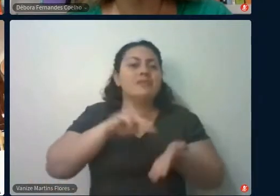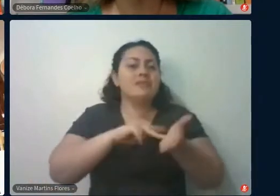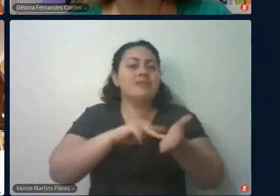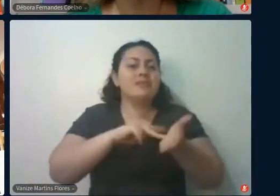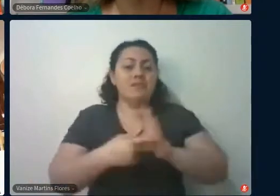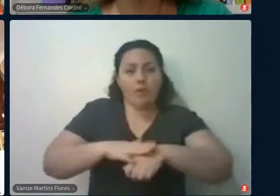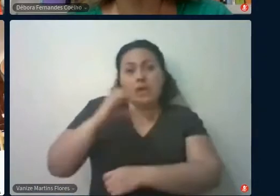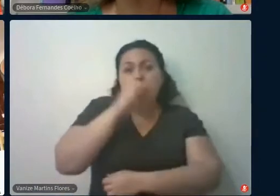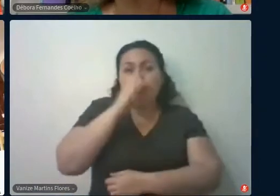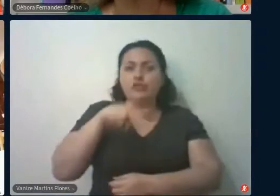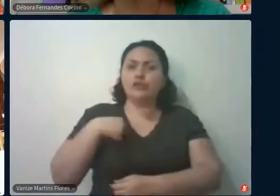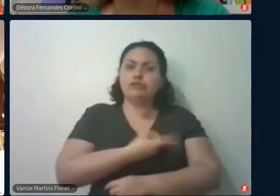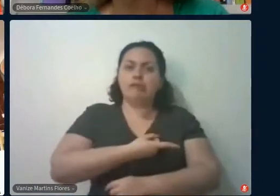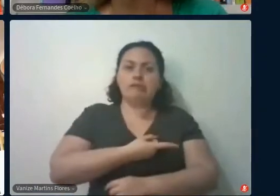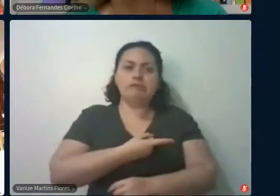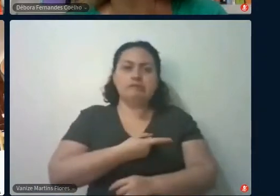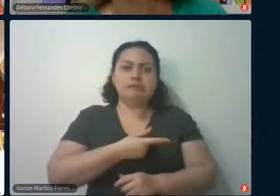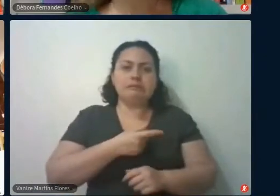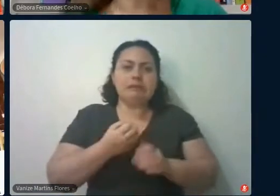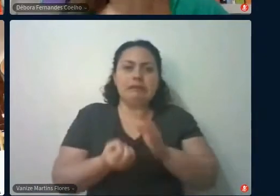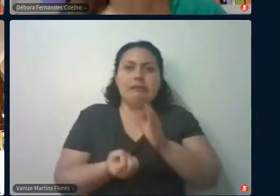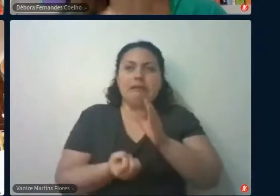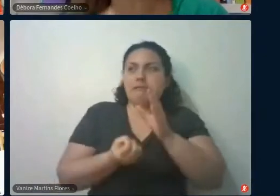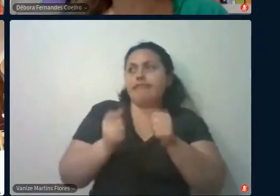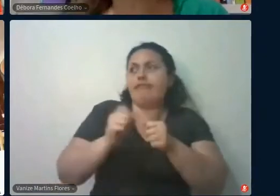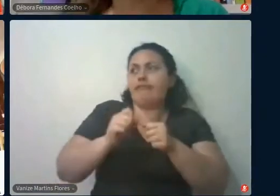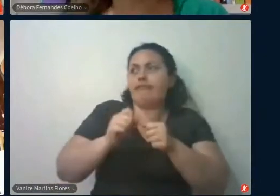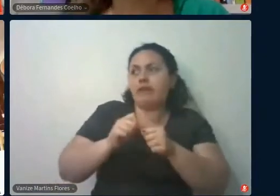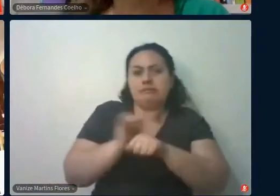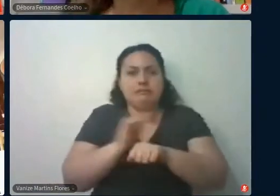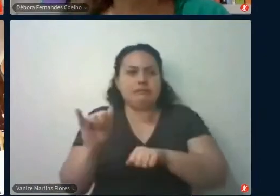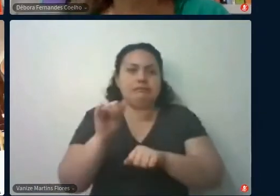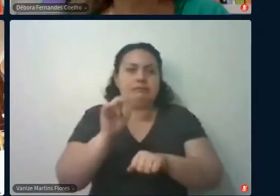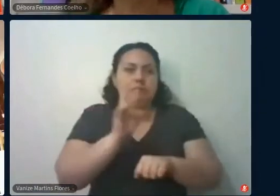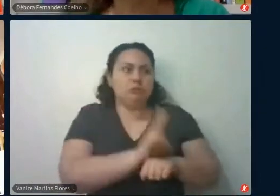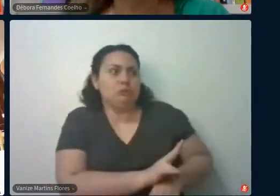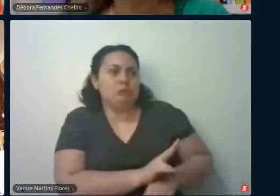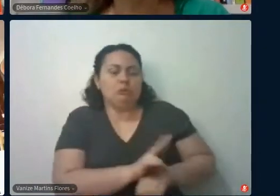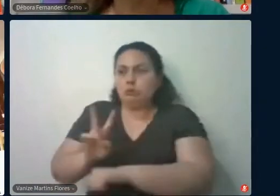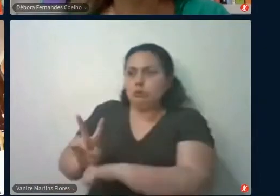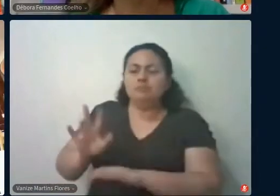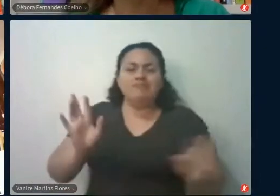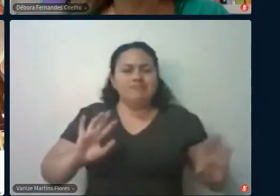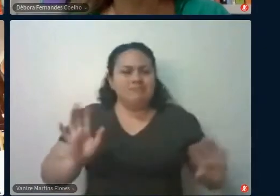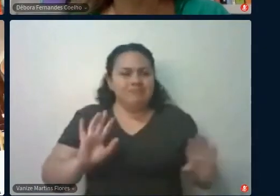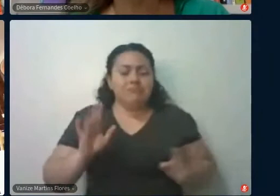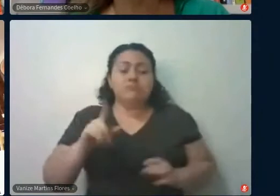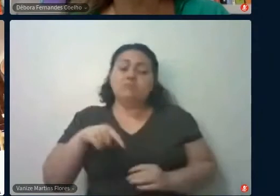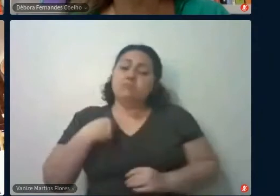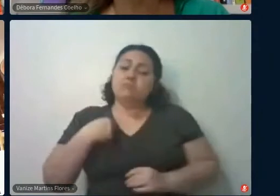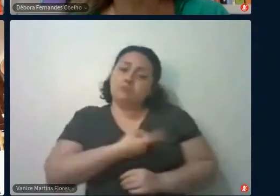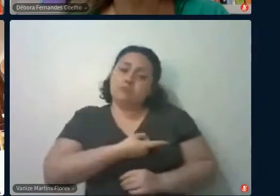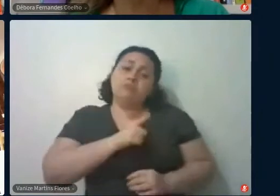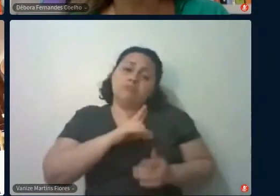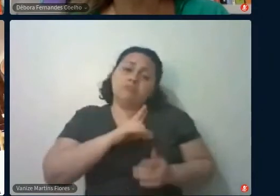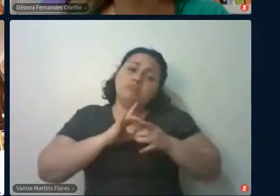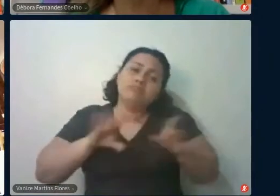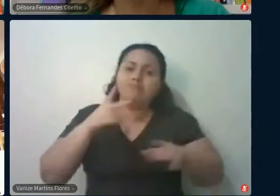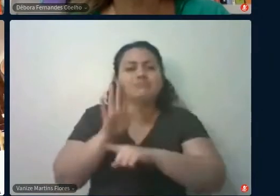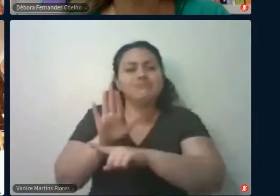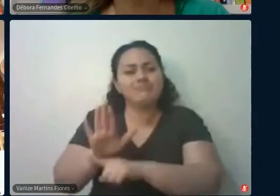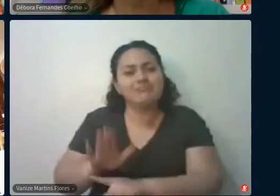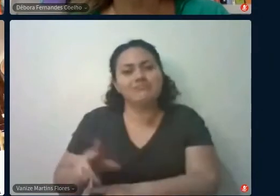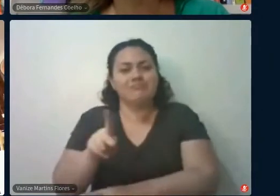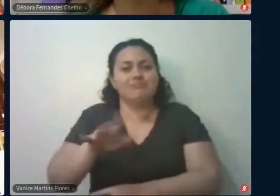que a gente vai criar, né, monitoramentos que nunca existiram no presencial, mas que a gente vai estar disponível e assessorando